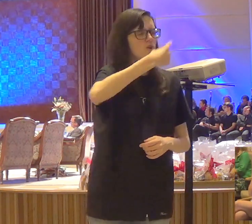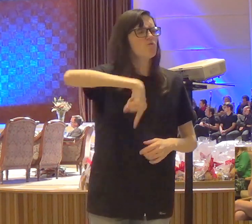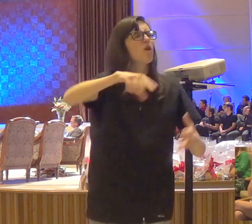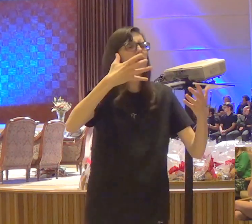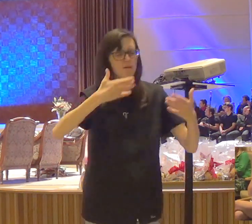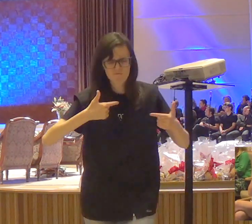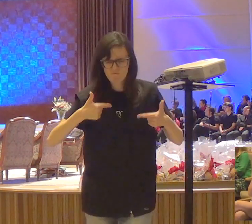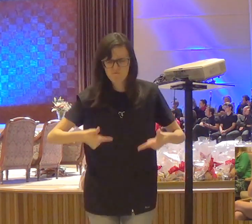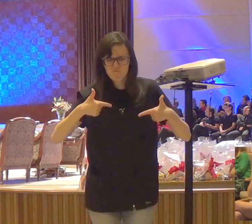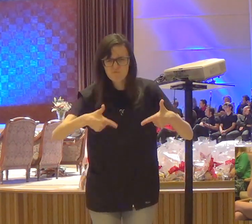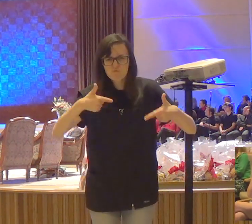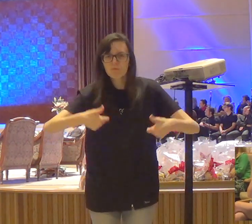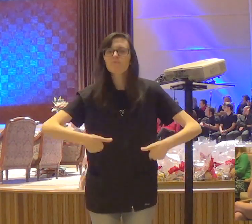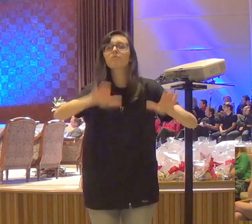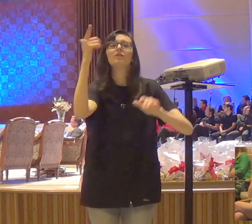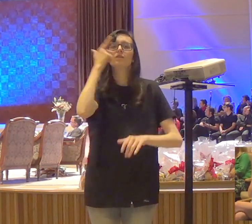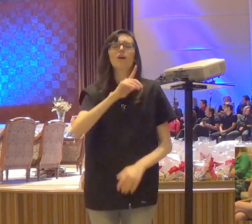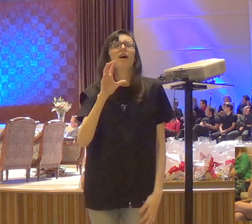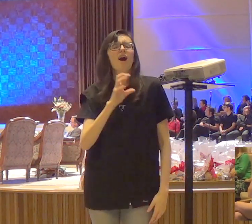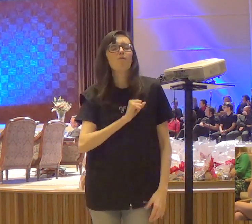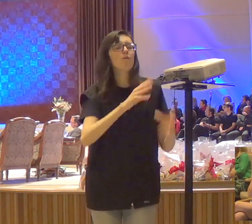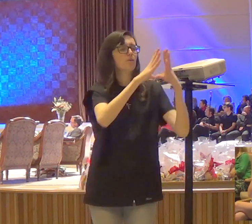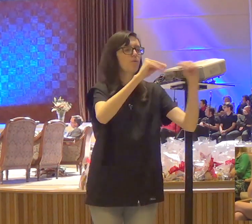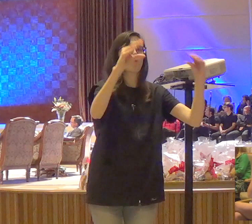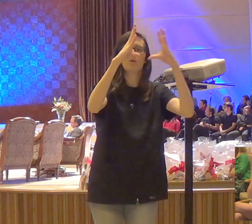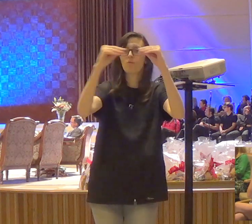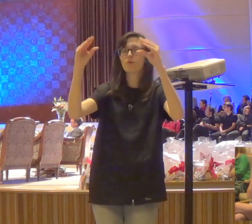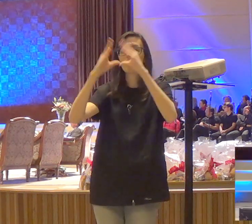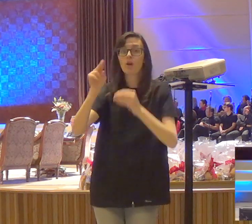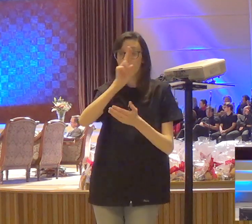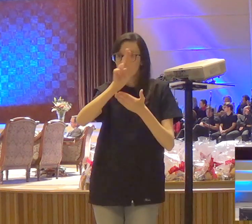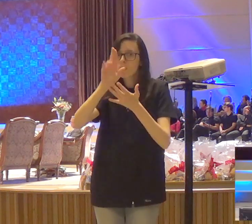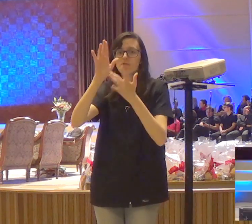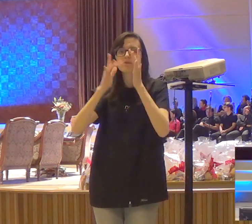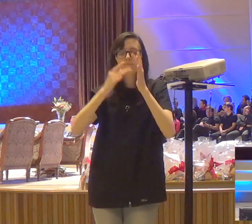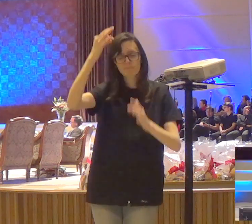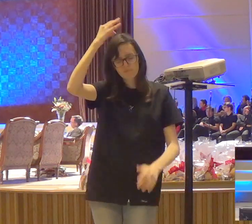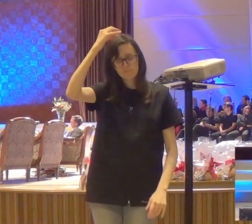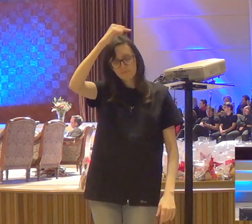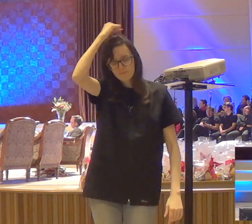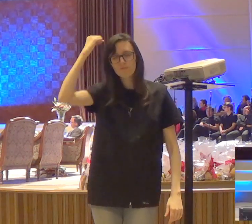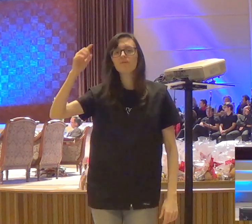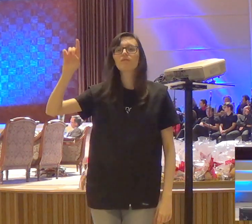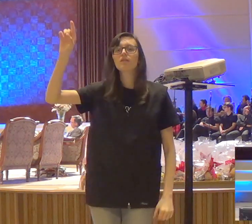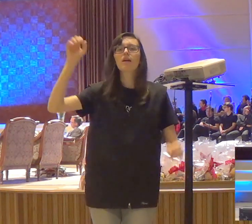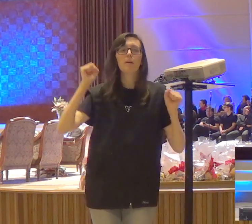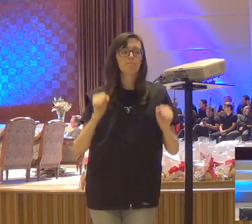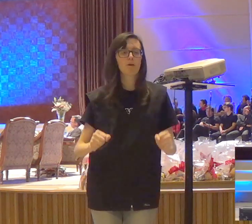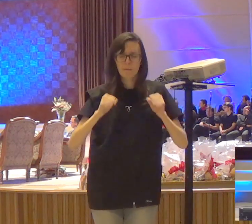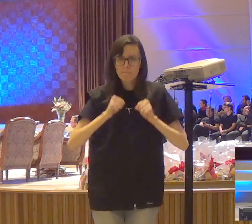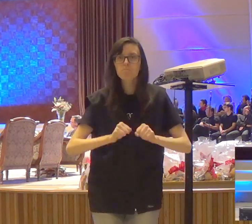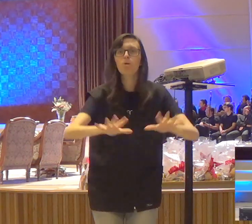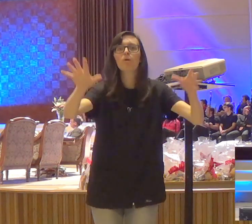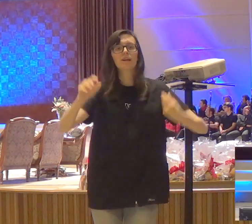continuar a obra redentora de Deus, obra de amor e de cura através do seu nome no Espírito de Deus, continuamente criando e dando uma